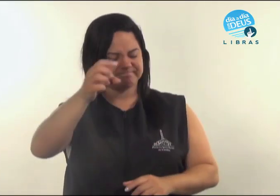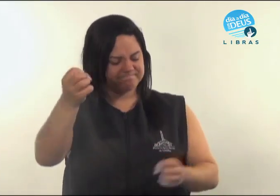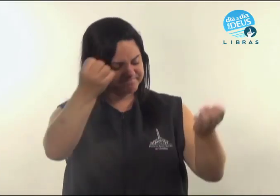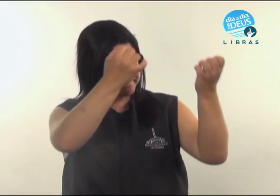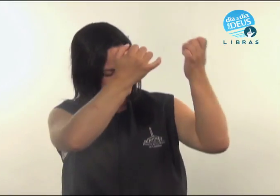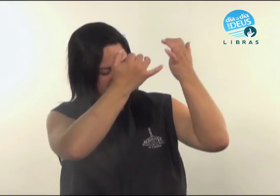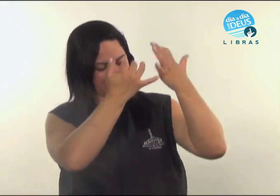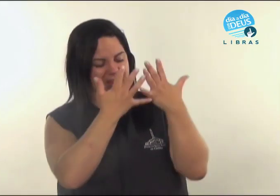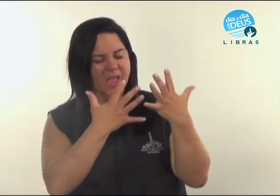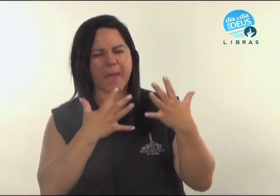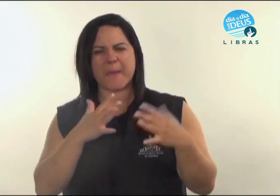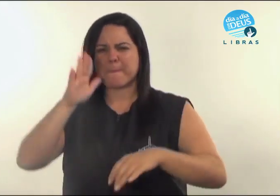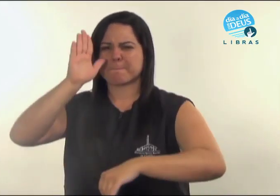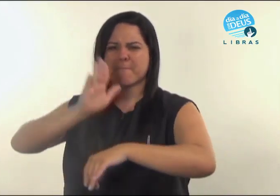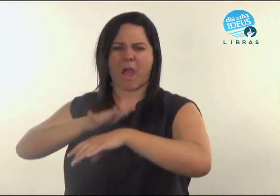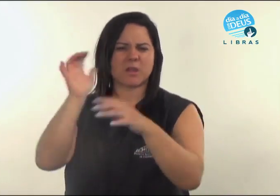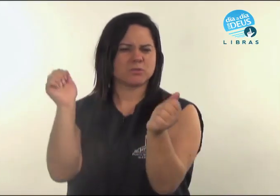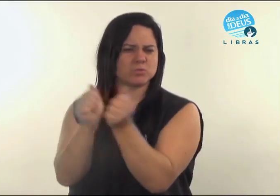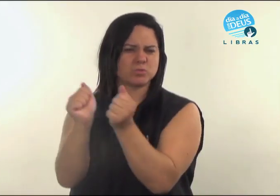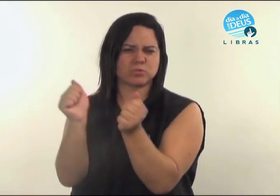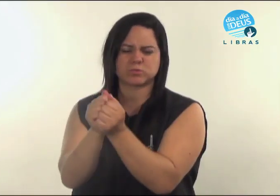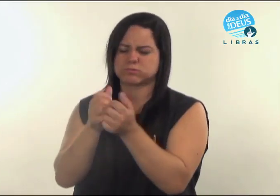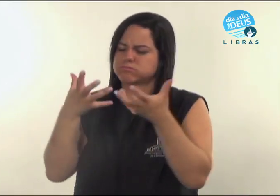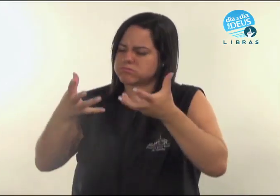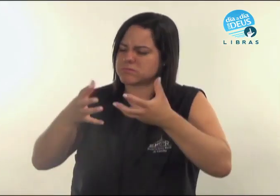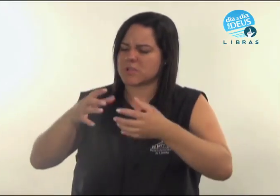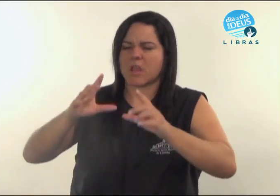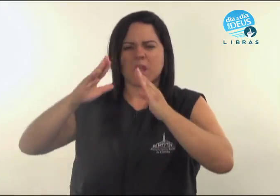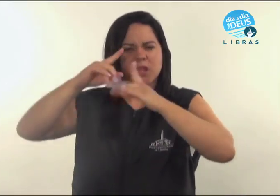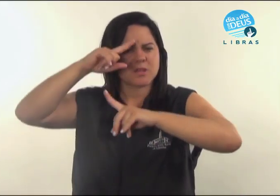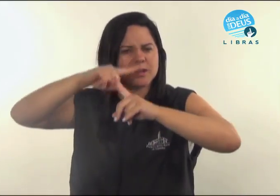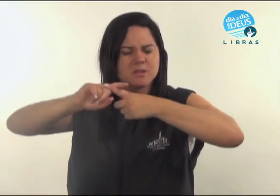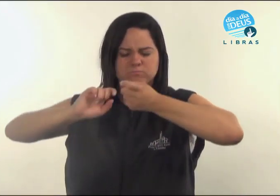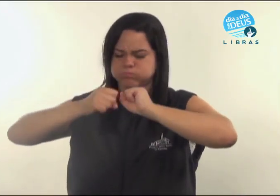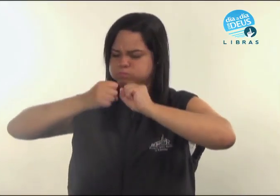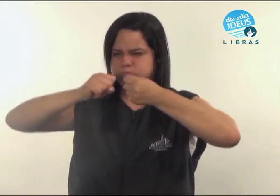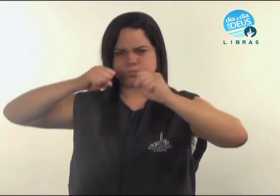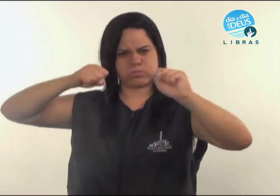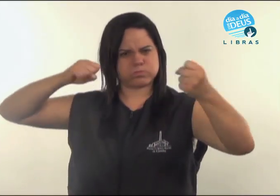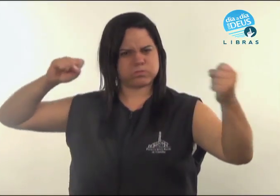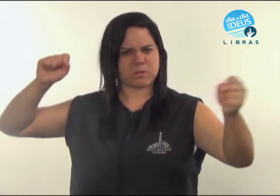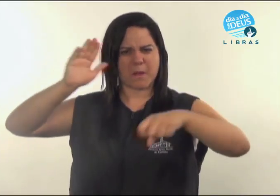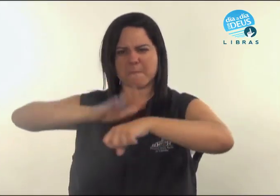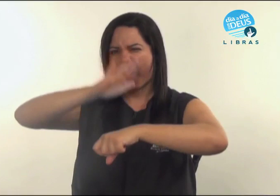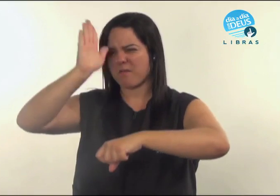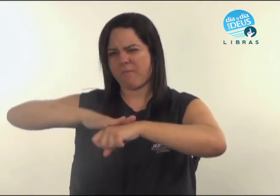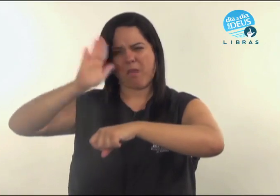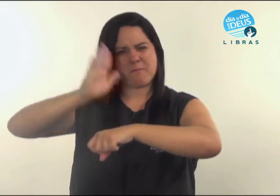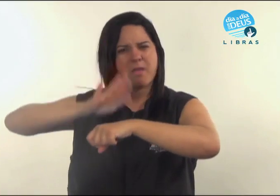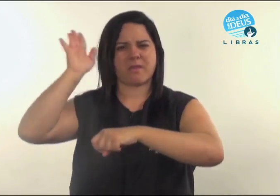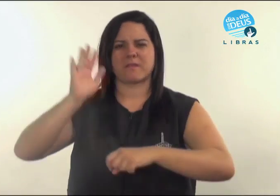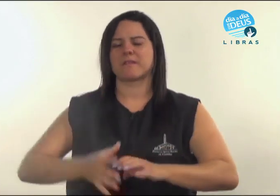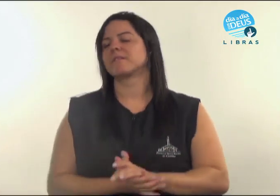novo do Senhor, se agregaram a esse povo, e essa igreja cresceu ainda mais.